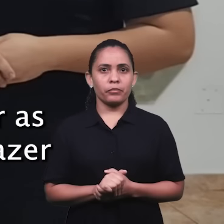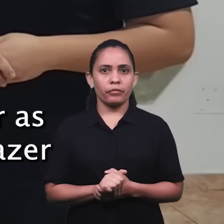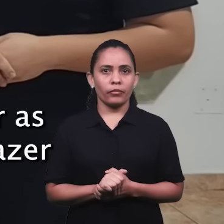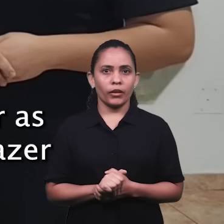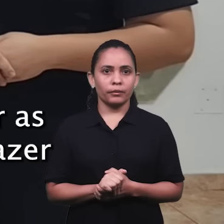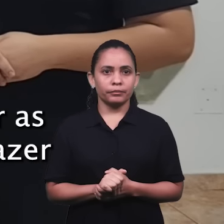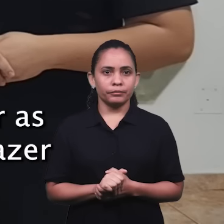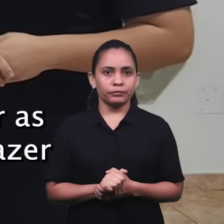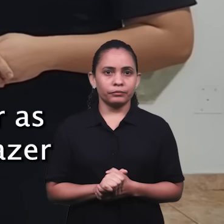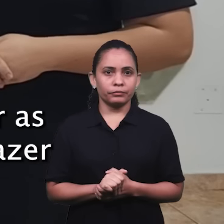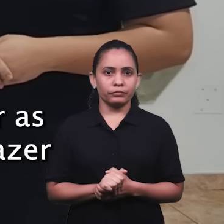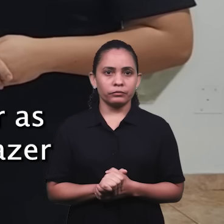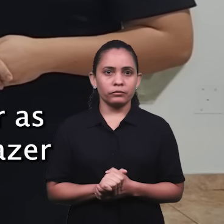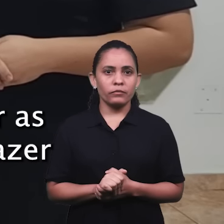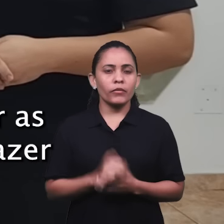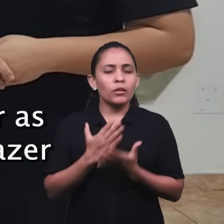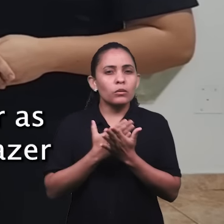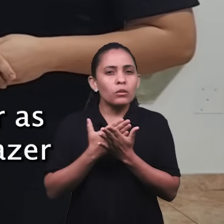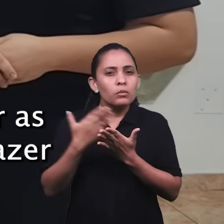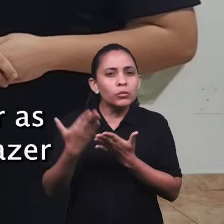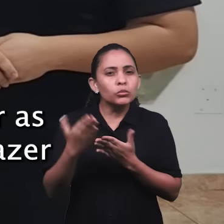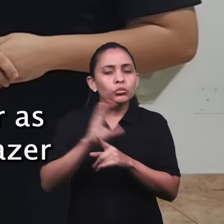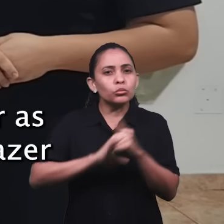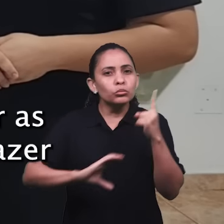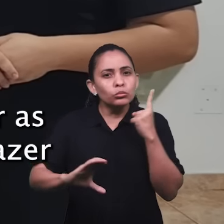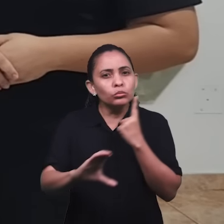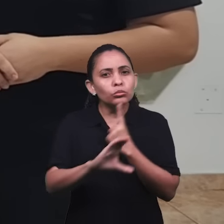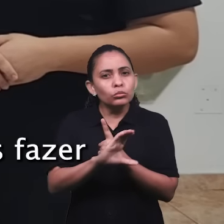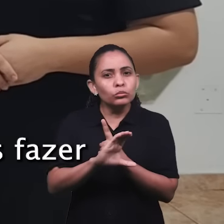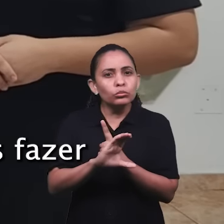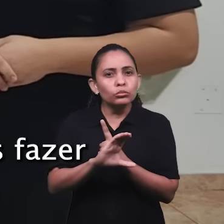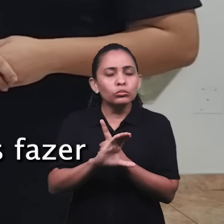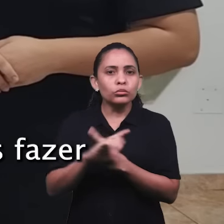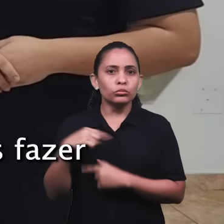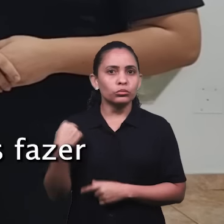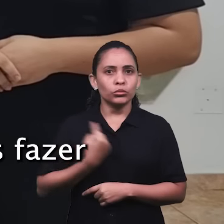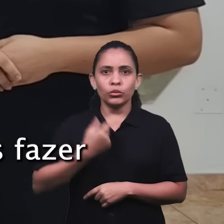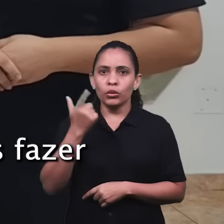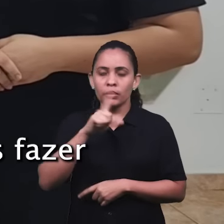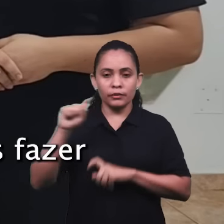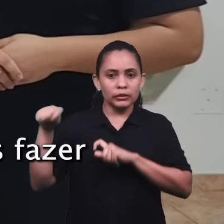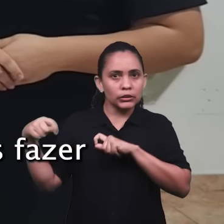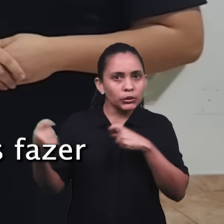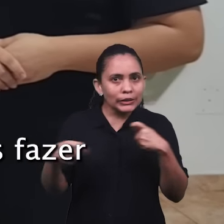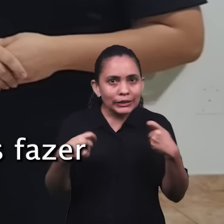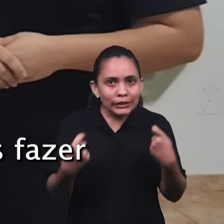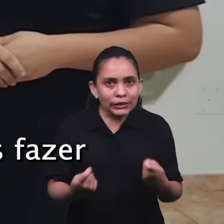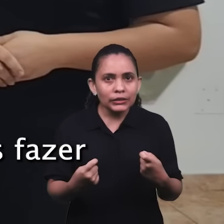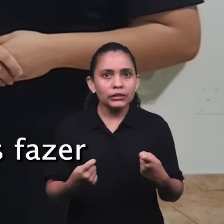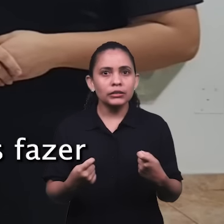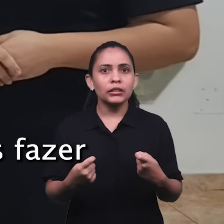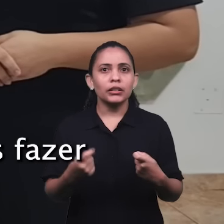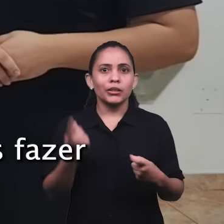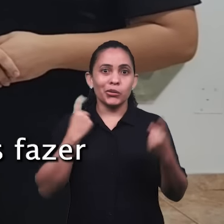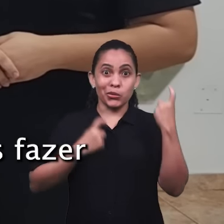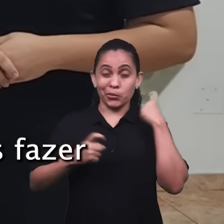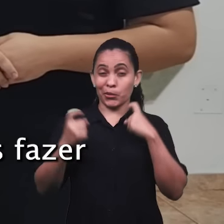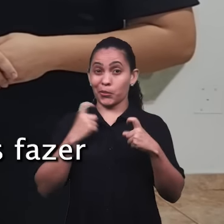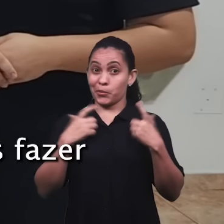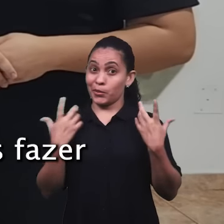Señor, si es que no sabíamos todavía mucho las señas, ¿no? Cuando empezó el culto, empezamos a hacer las